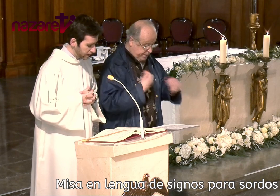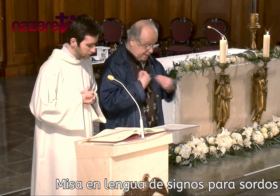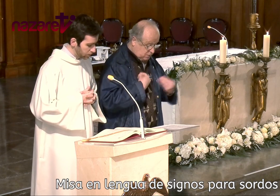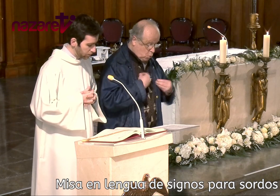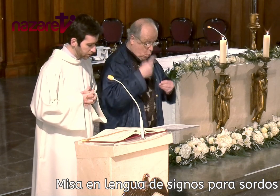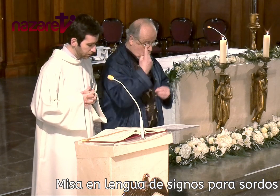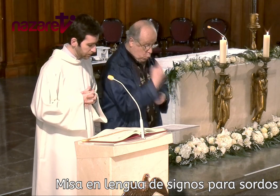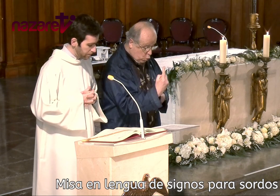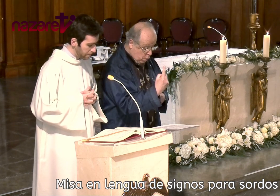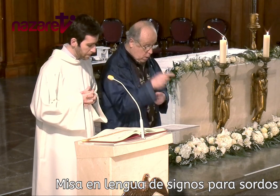como yo